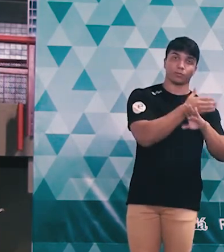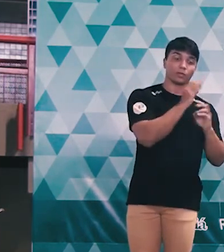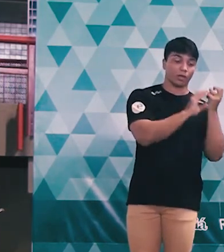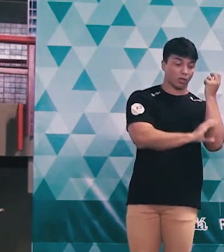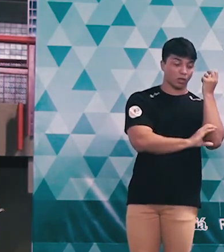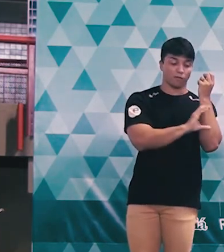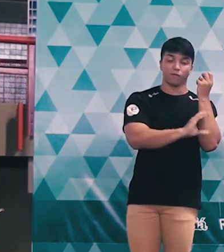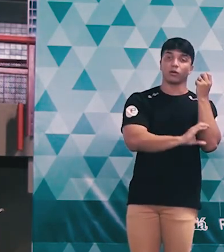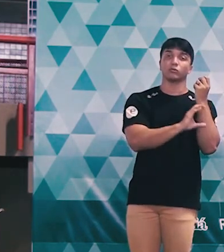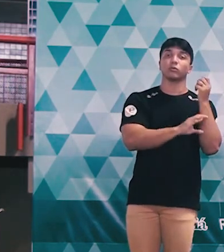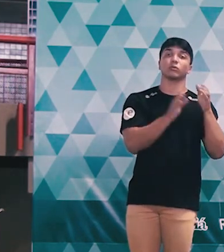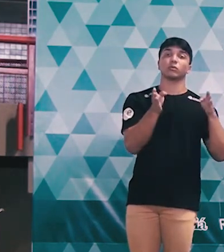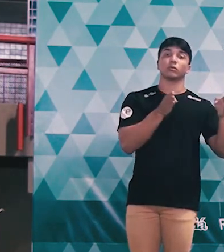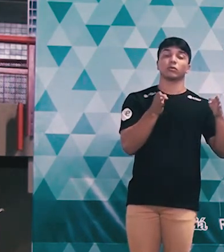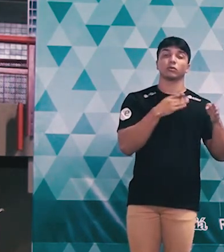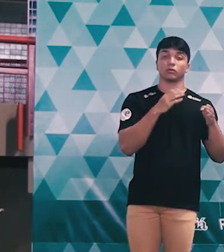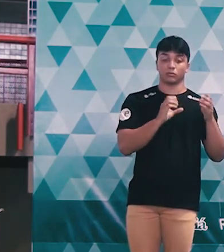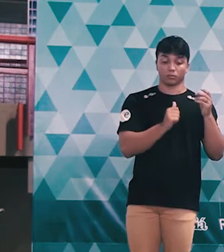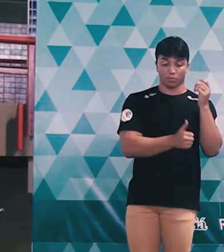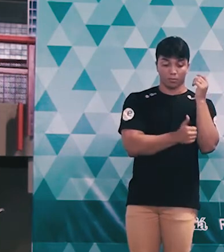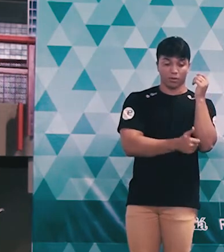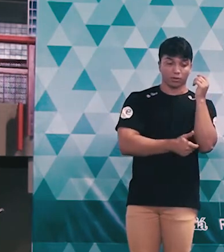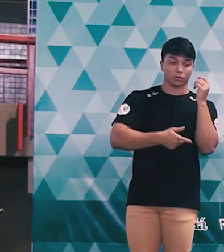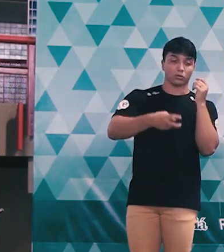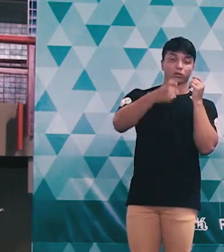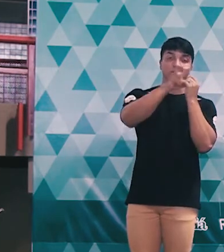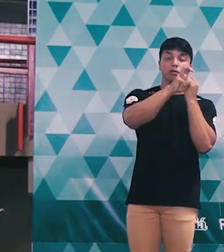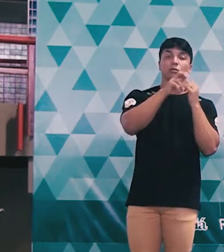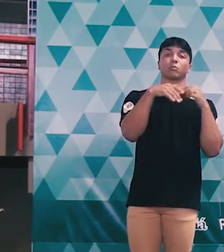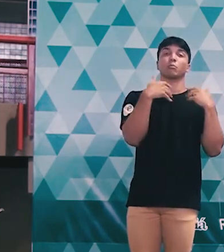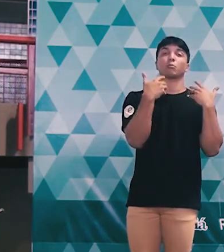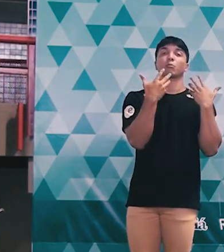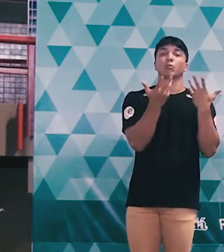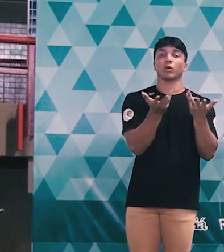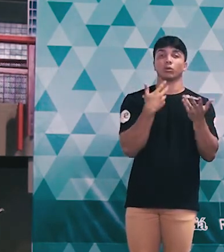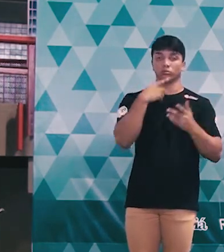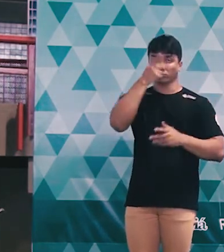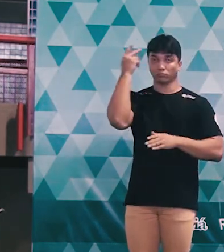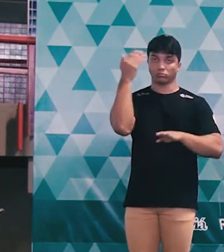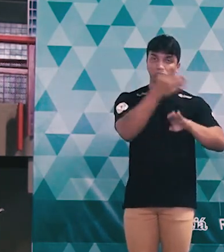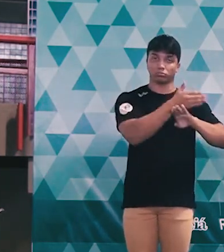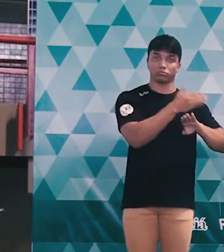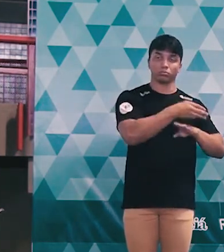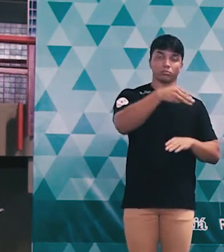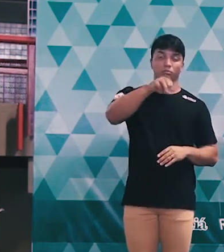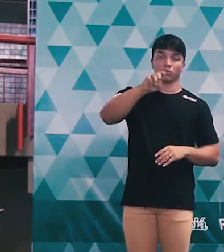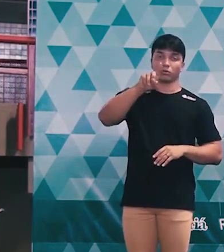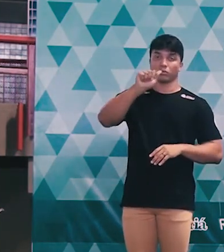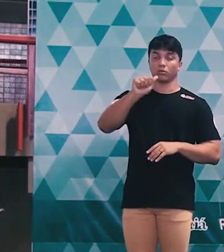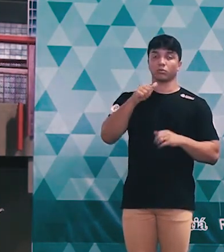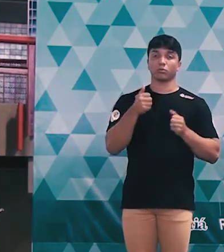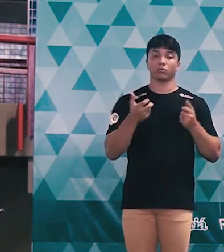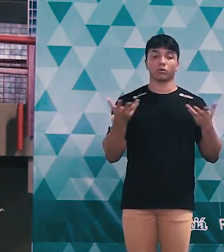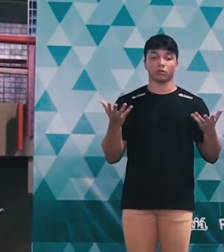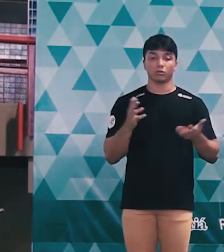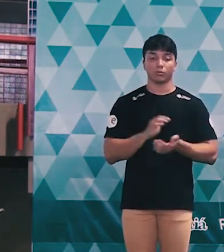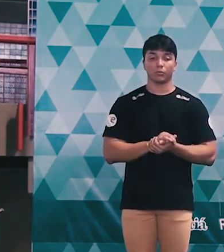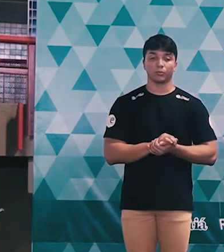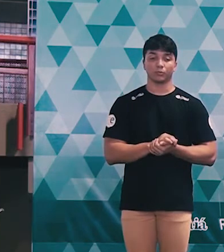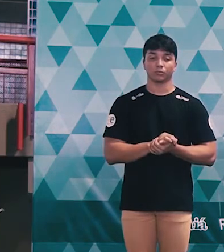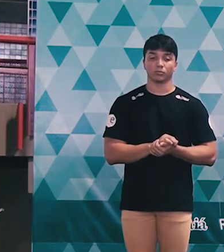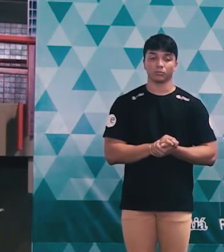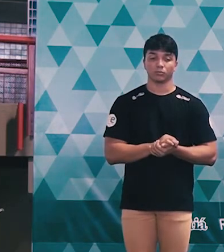elevador durante a subida do térreo até o 5º andar? Então eu preciso saber, para cada um desses